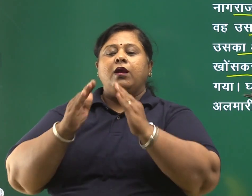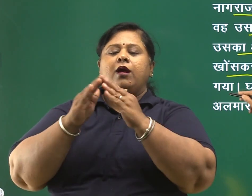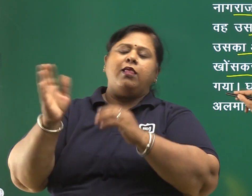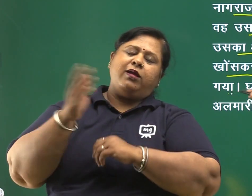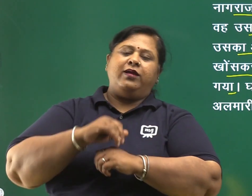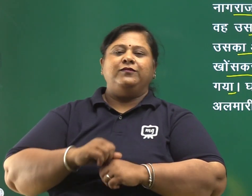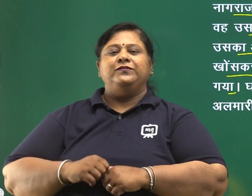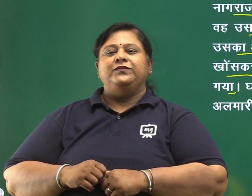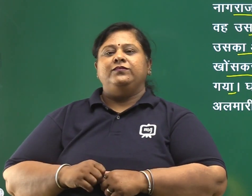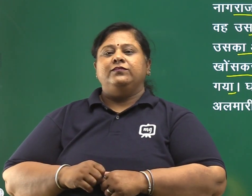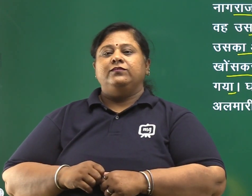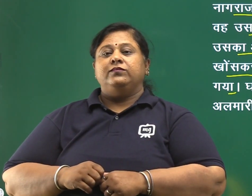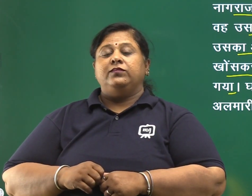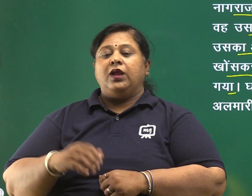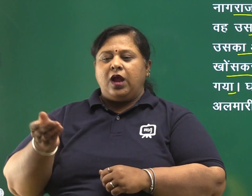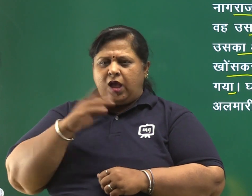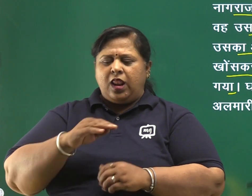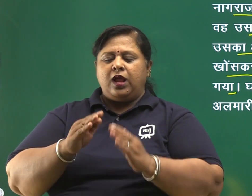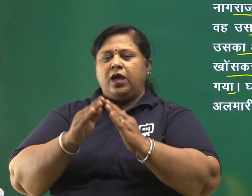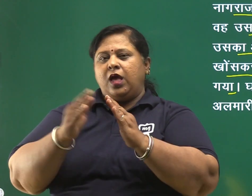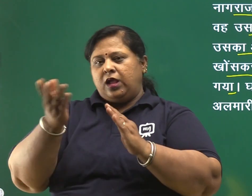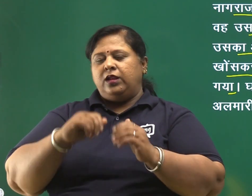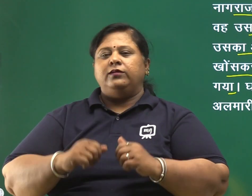घर आ गया। घर आकर